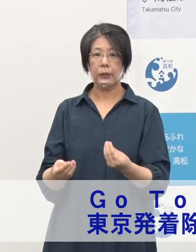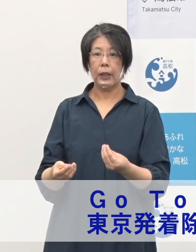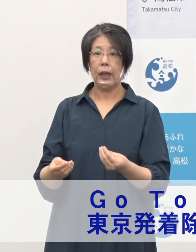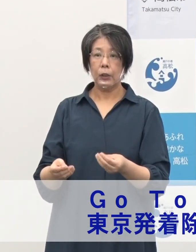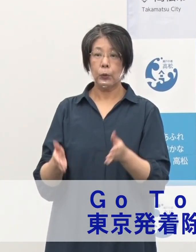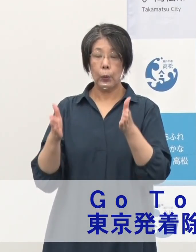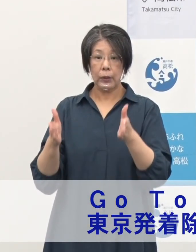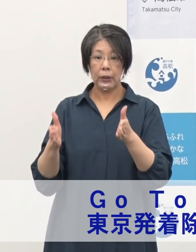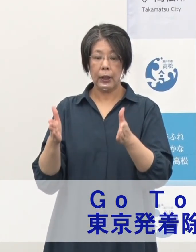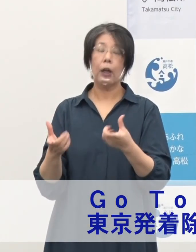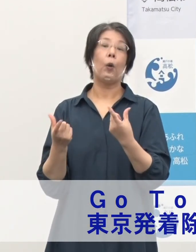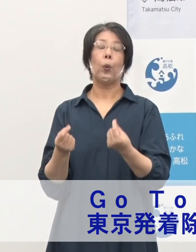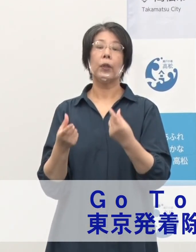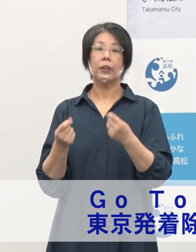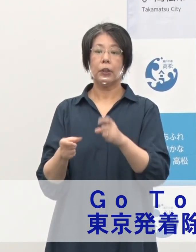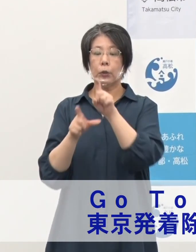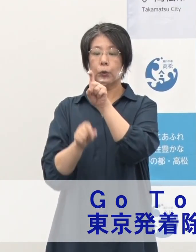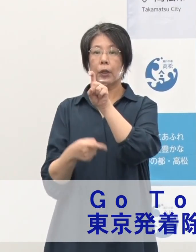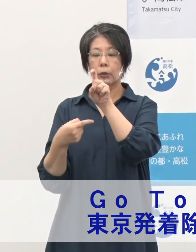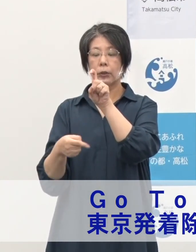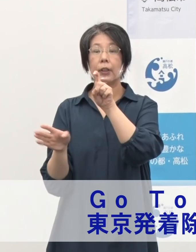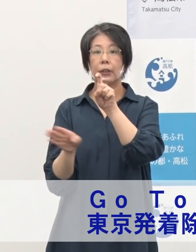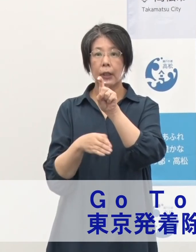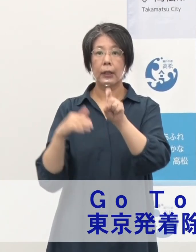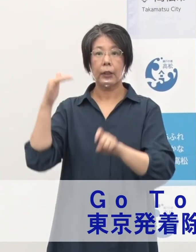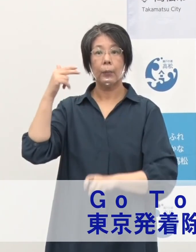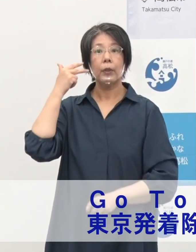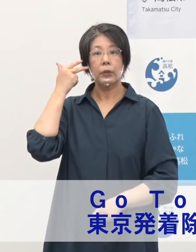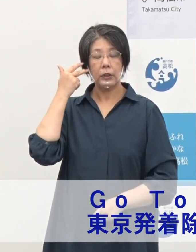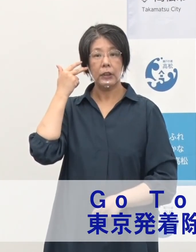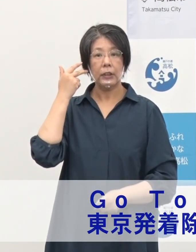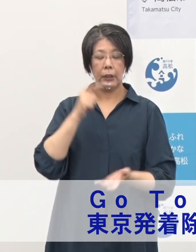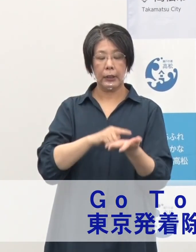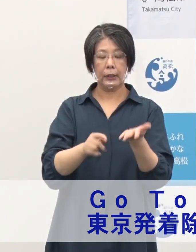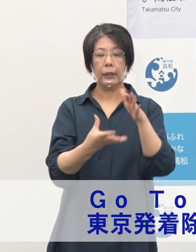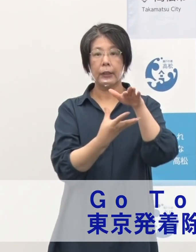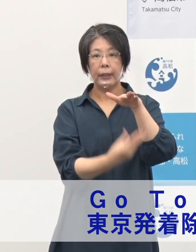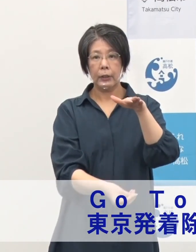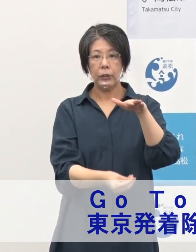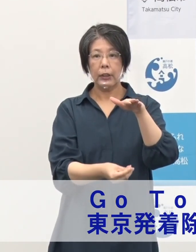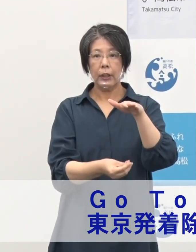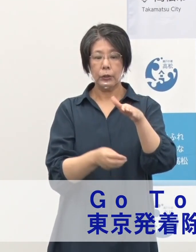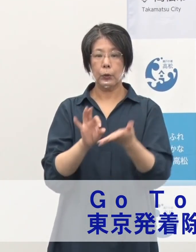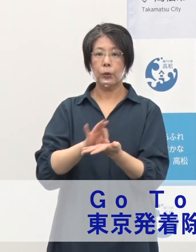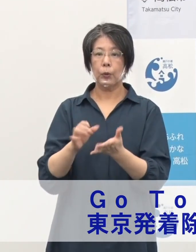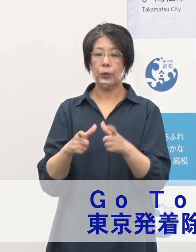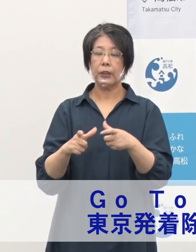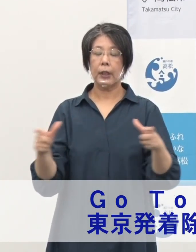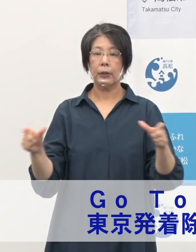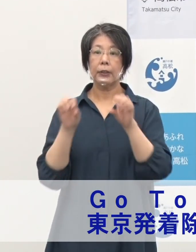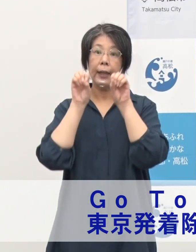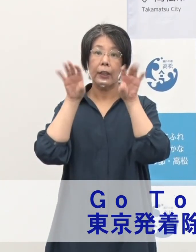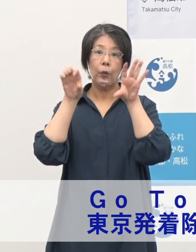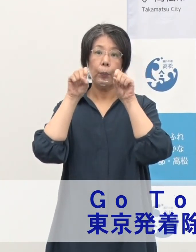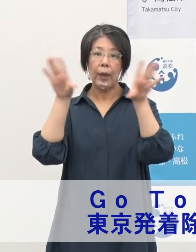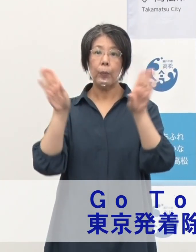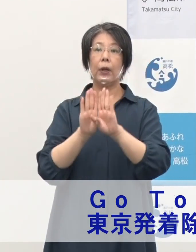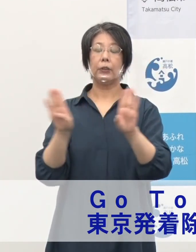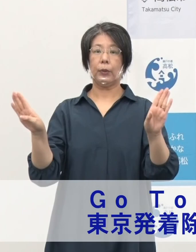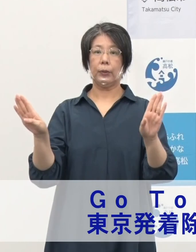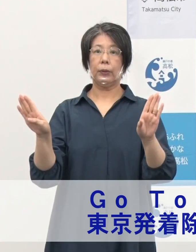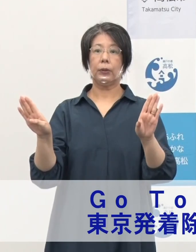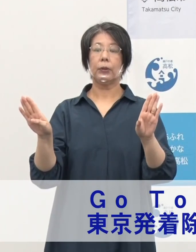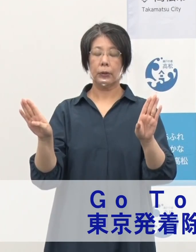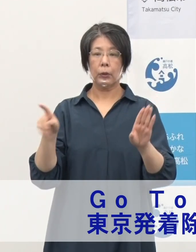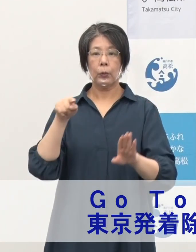してこの10月1日から本紙のキャッシュレス消費拡大キャンペーンも始まるところでございますこれにつきまし